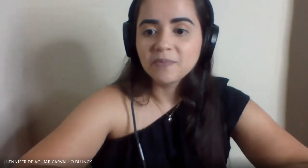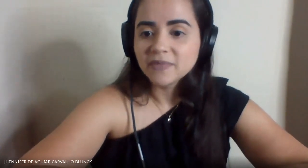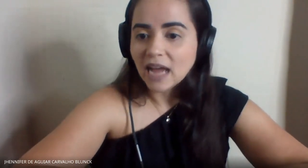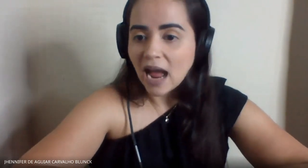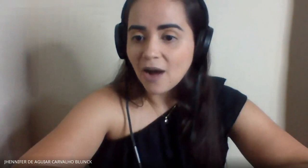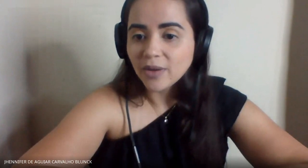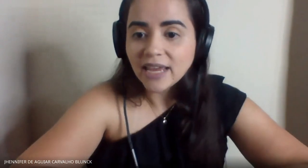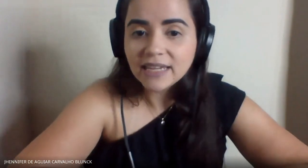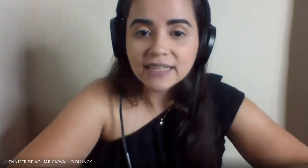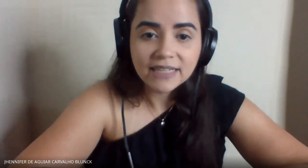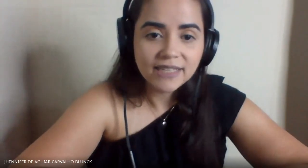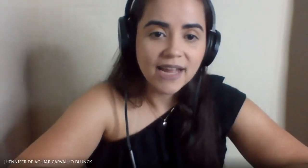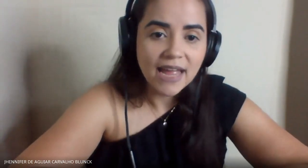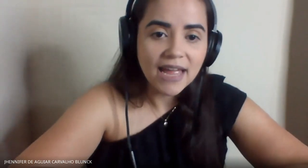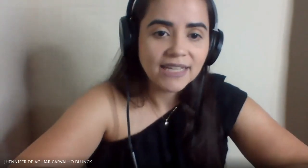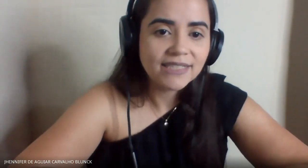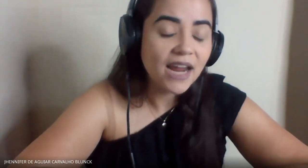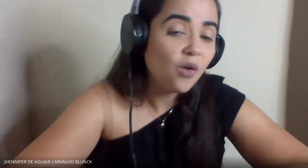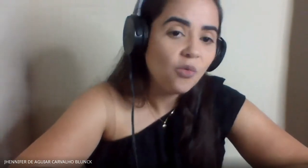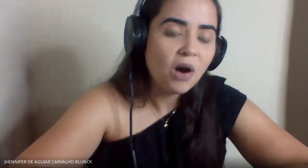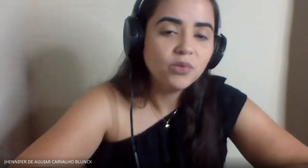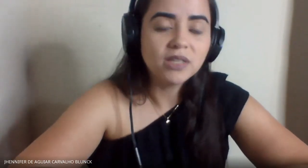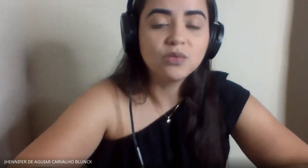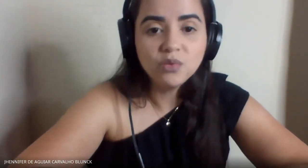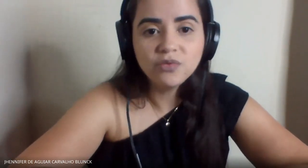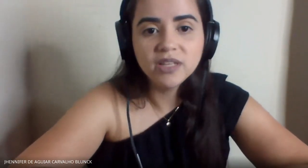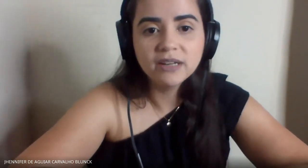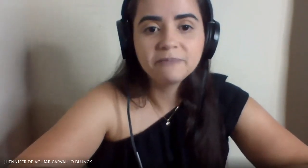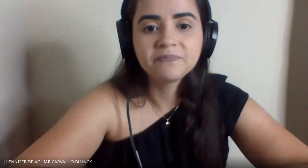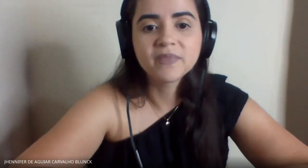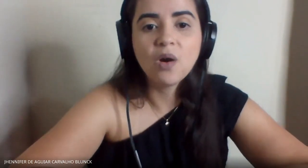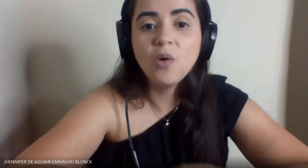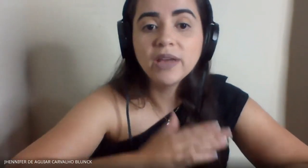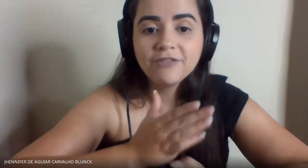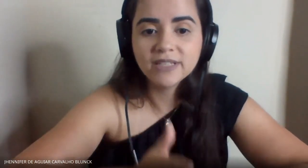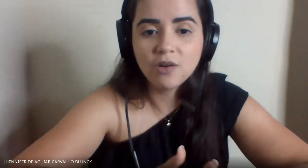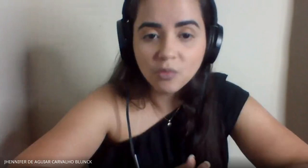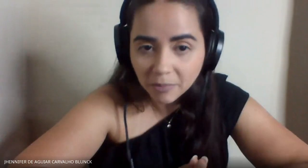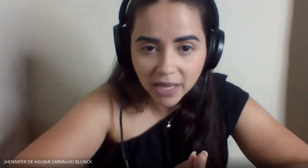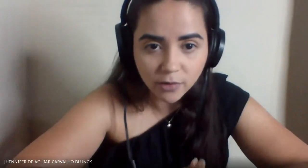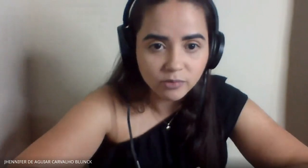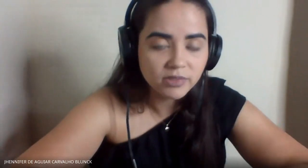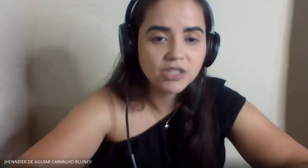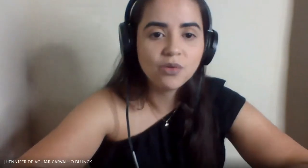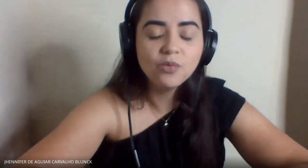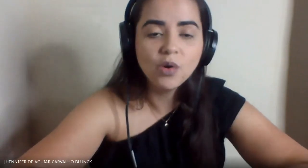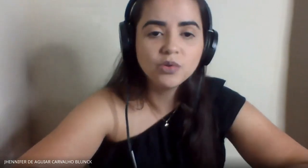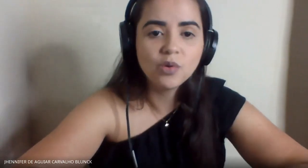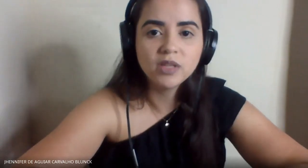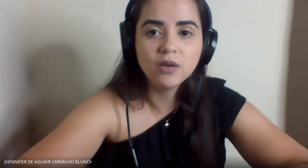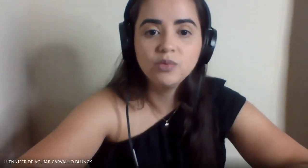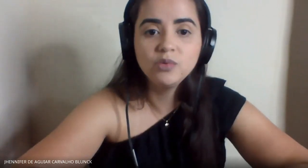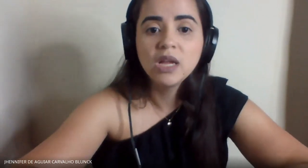Pessoal, alguém tem alguma outra dúvida ou quer fazer alguma pergunta de algum